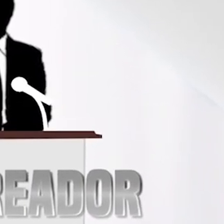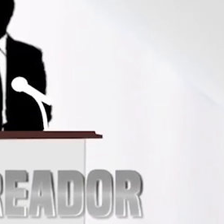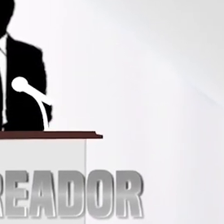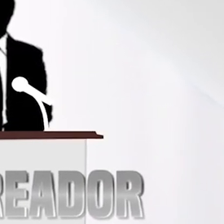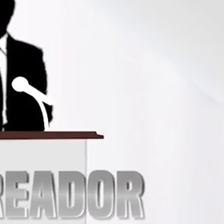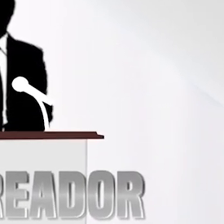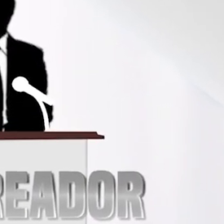pretense